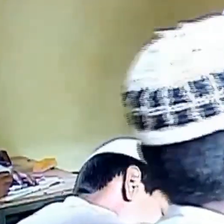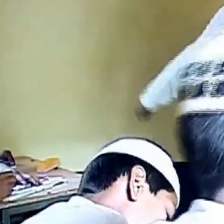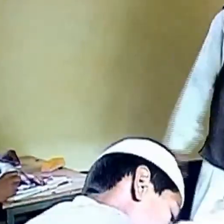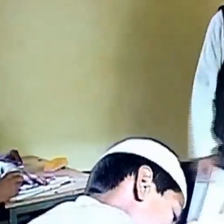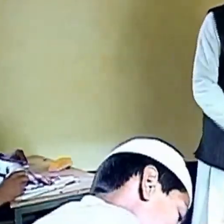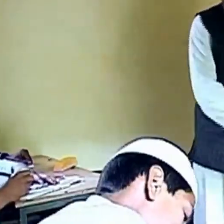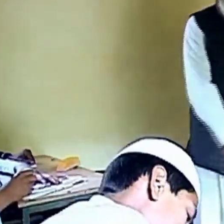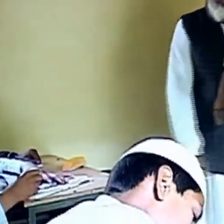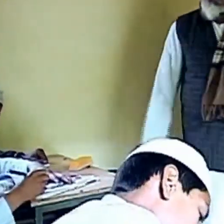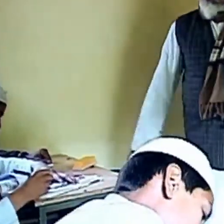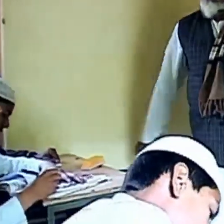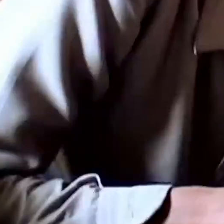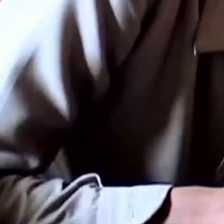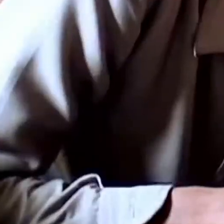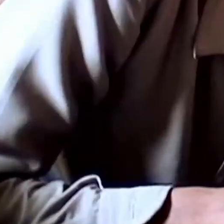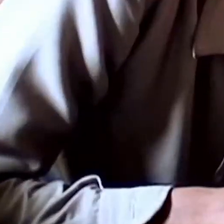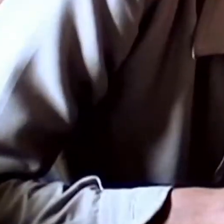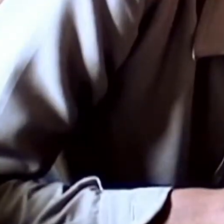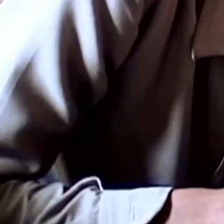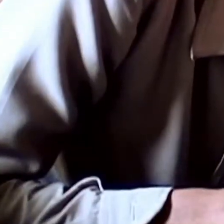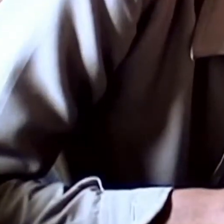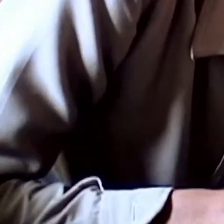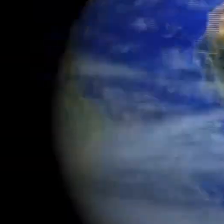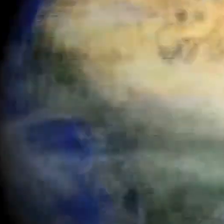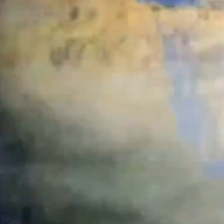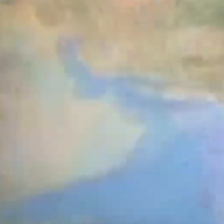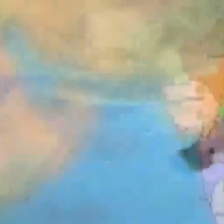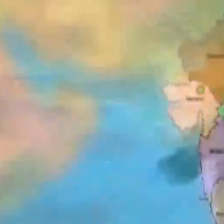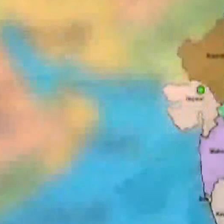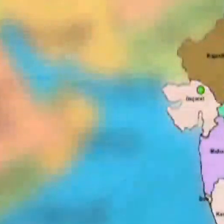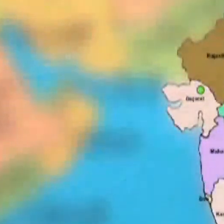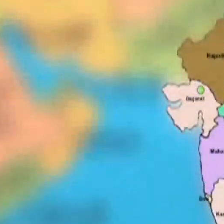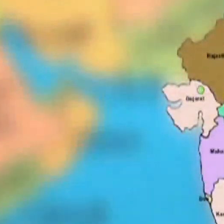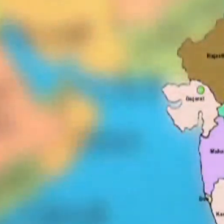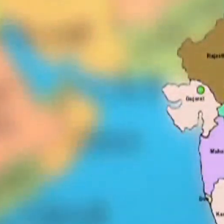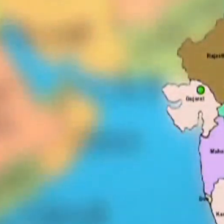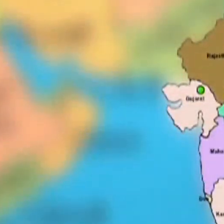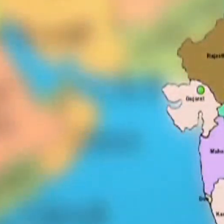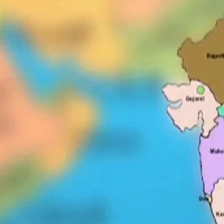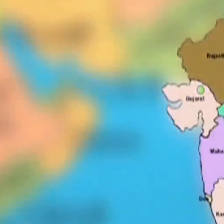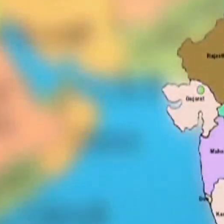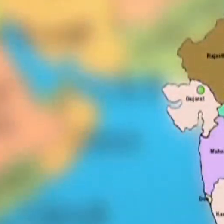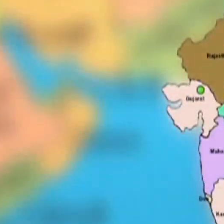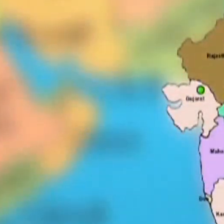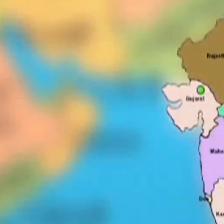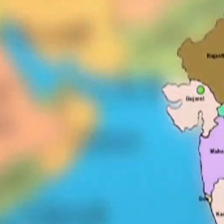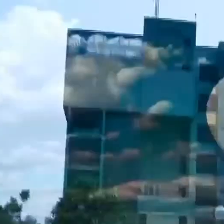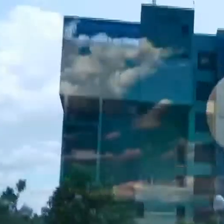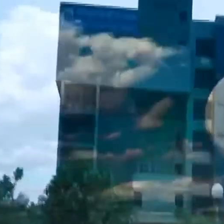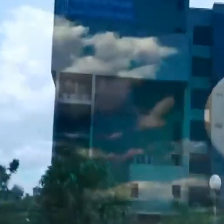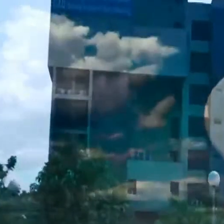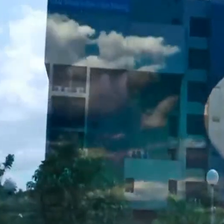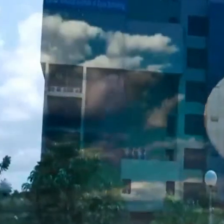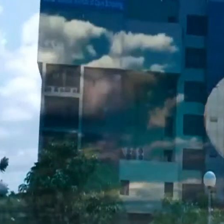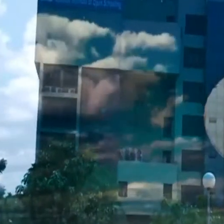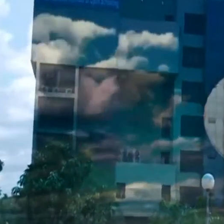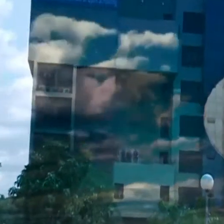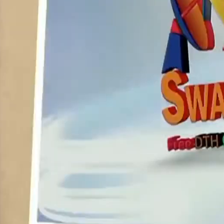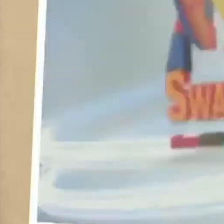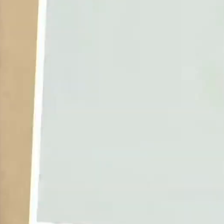मिलता फिर दुनिया में इसके केंद्र बाटे। कोई